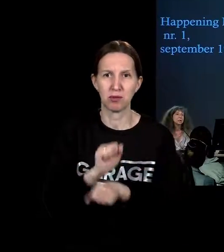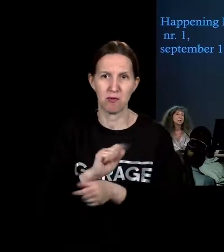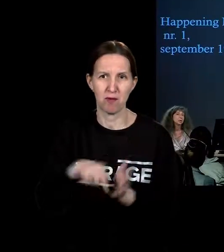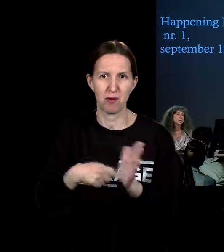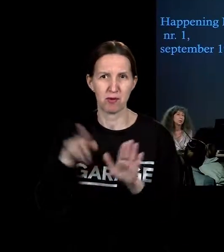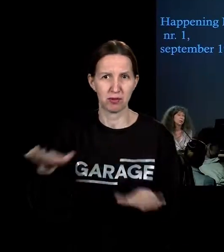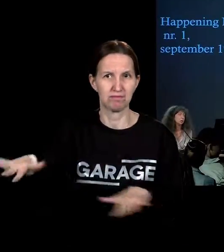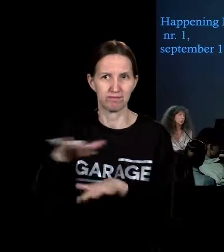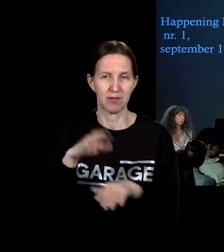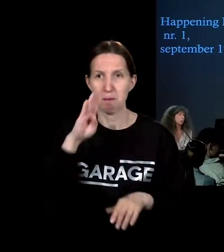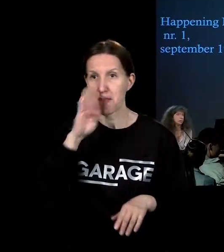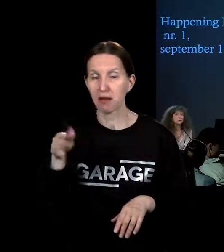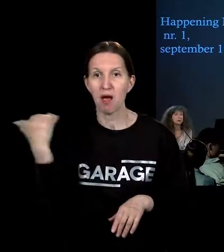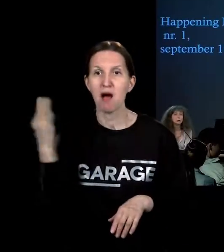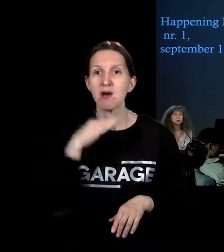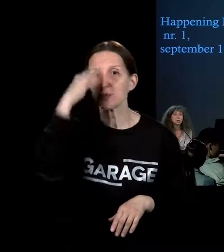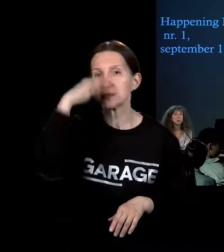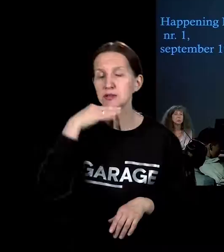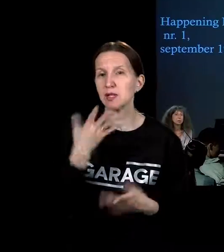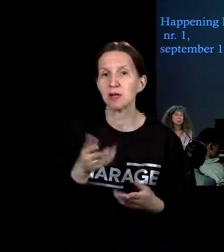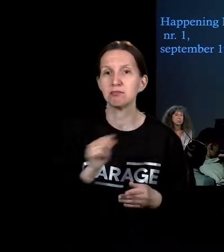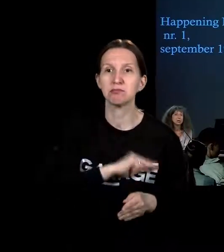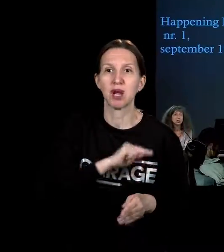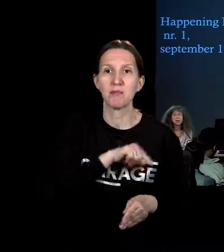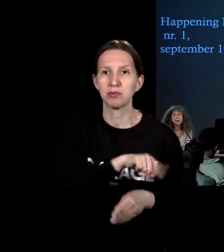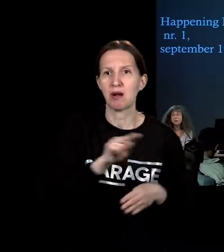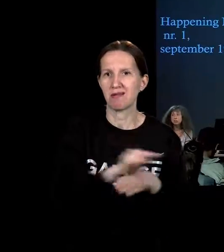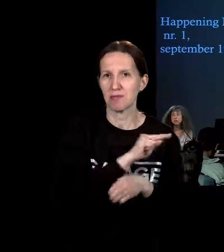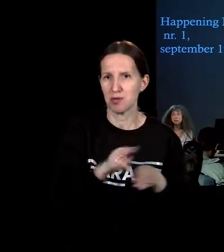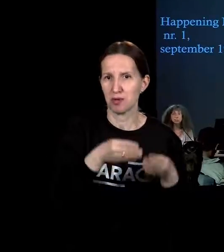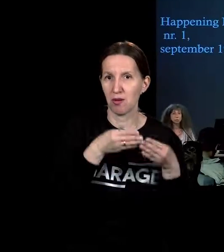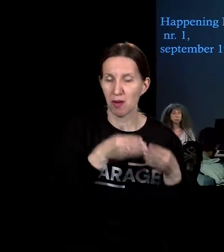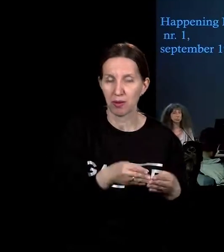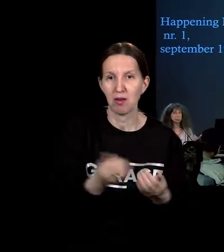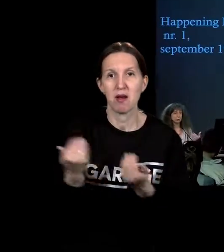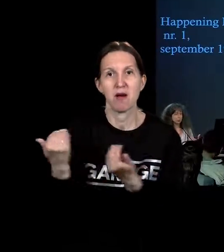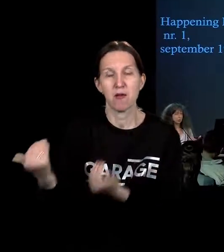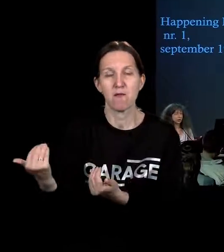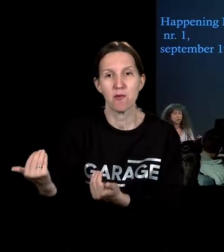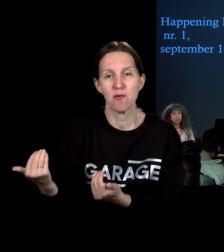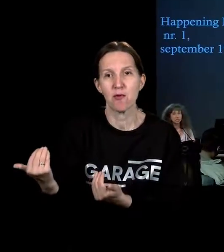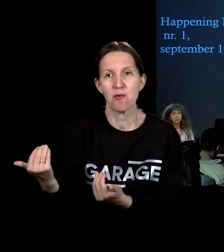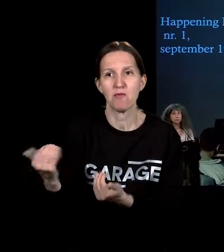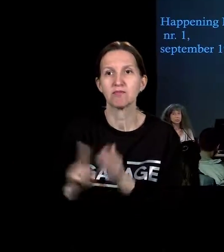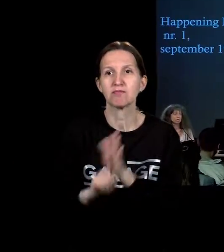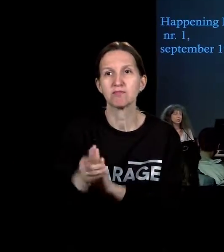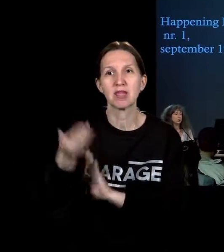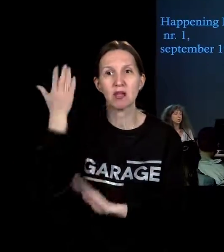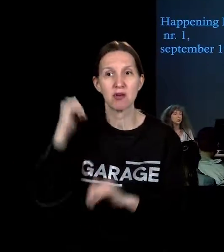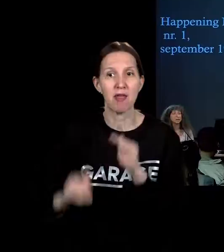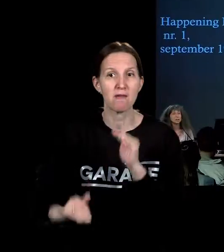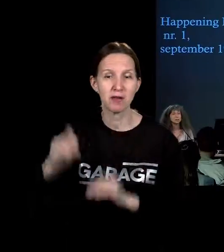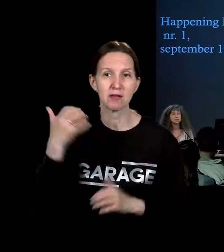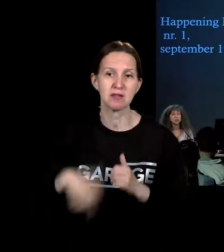родители Пономаренко занимались, собственно, тем, что ремонтировали корабли. И вот это его, что он изначально вырос в